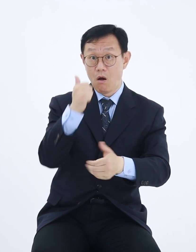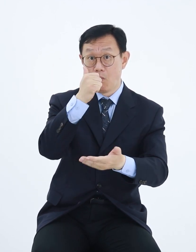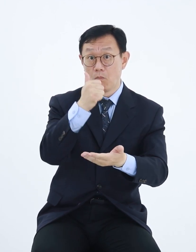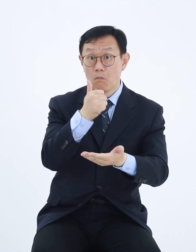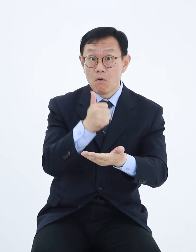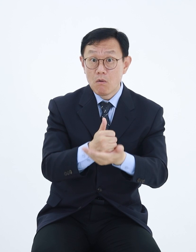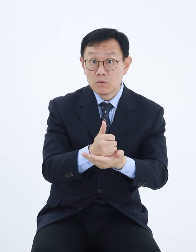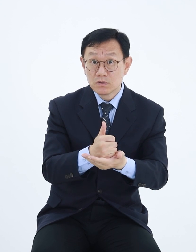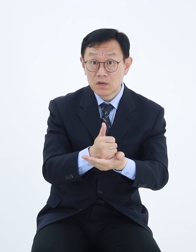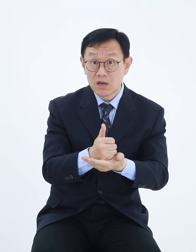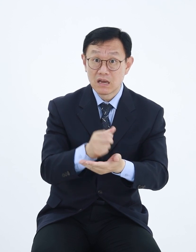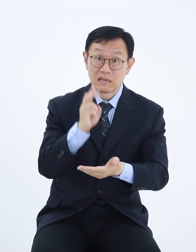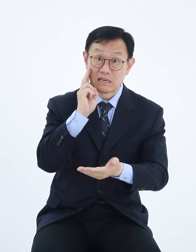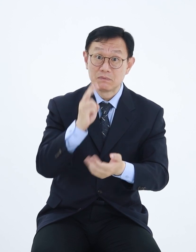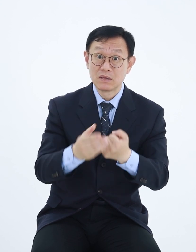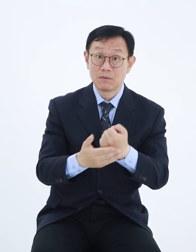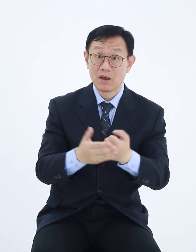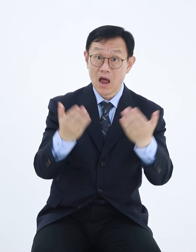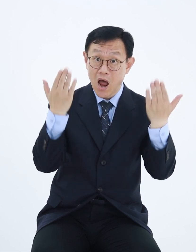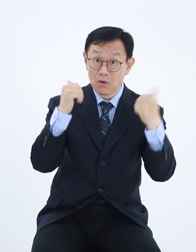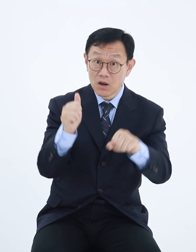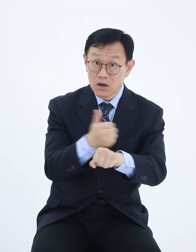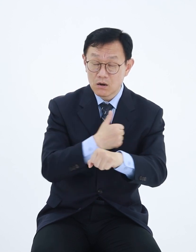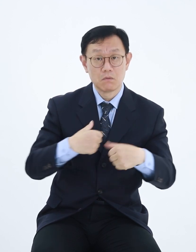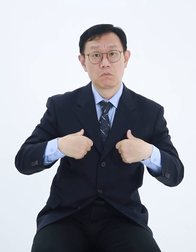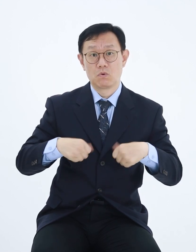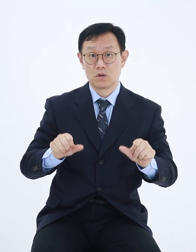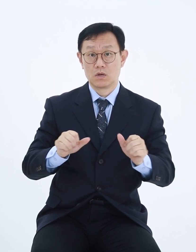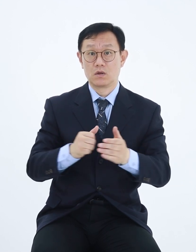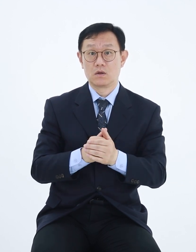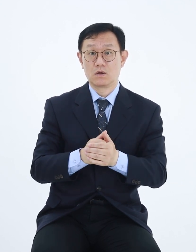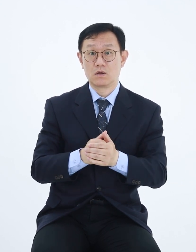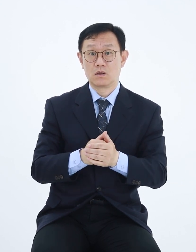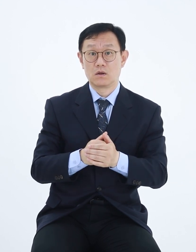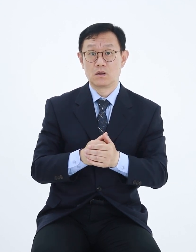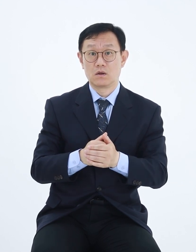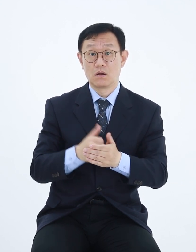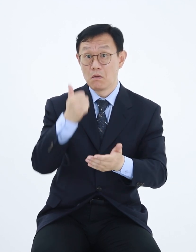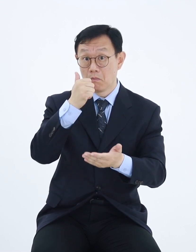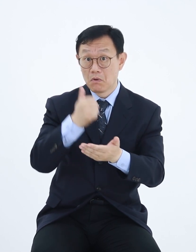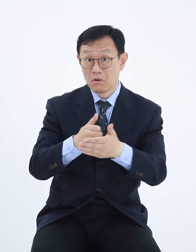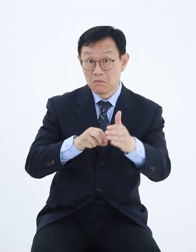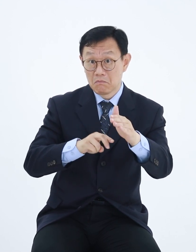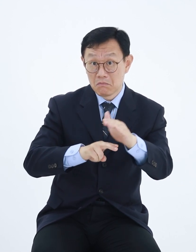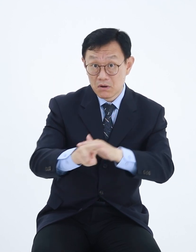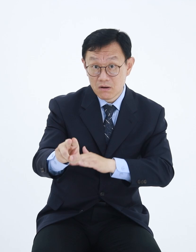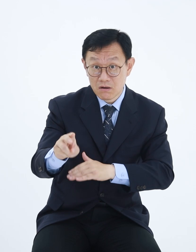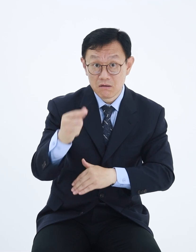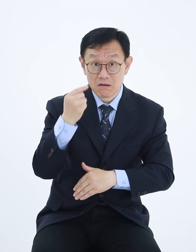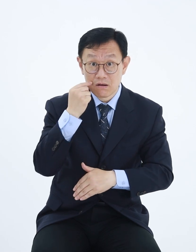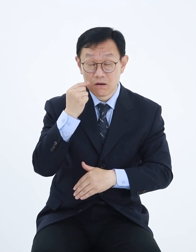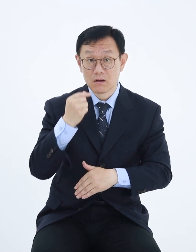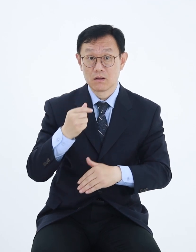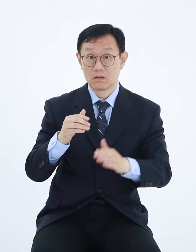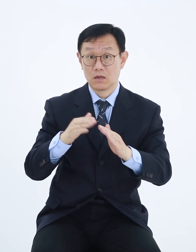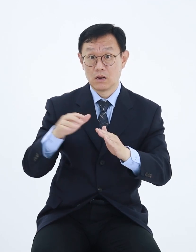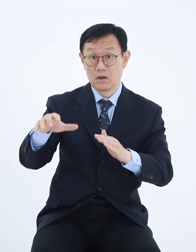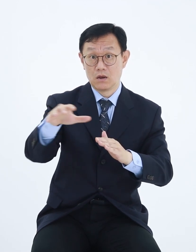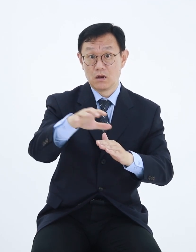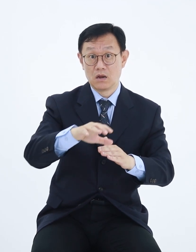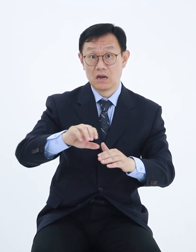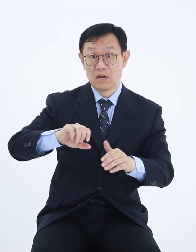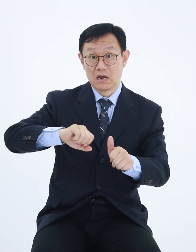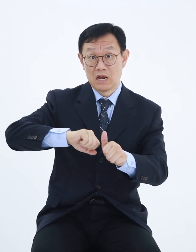학교를 그만둘 수밖에 없었습니다. 그럼에도 범죄를 피할 수는 없었는데 11살 때는 이웃 사람에게